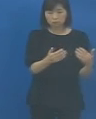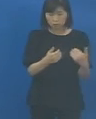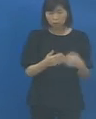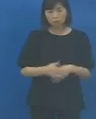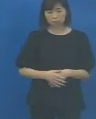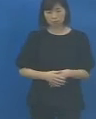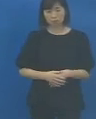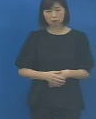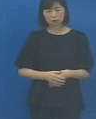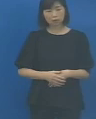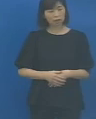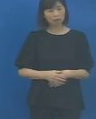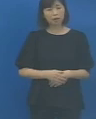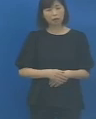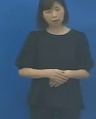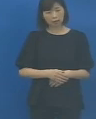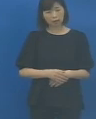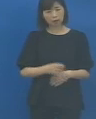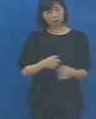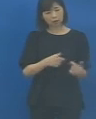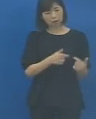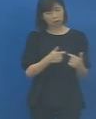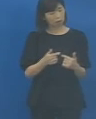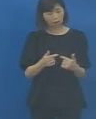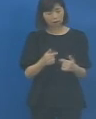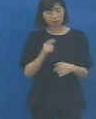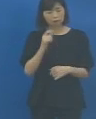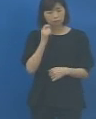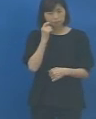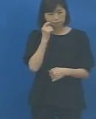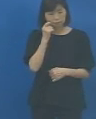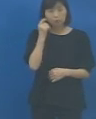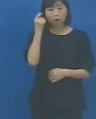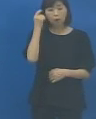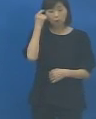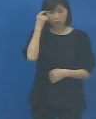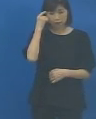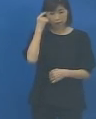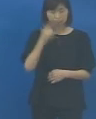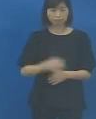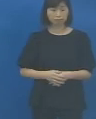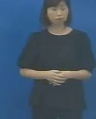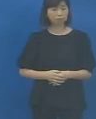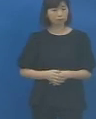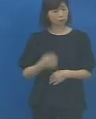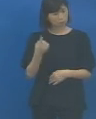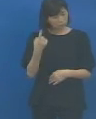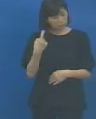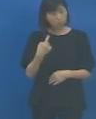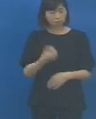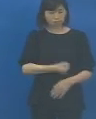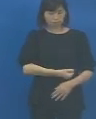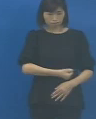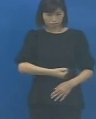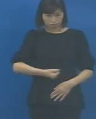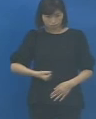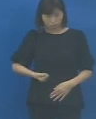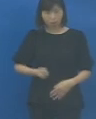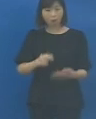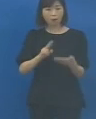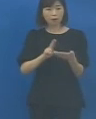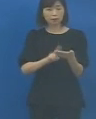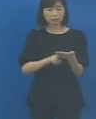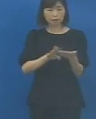なくなるのではないか、こういう危惧を夕べは覚えました。そういう意味で覚悟を決め